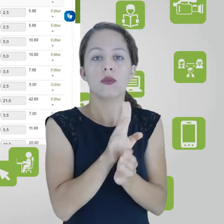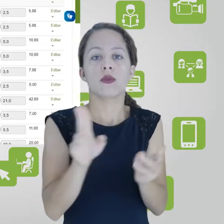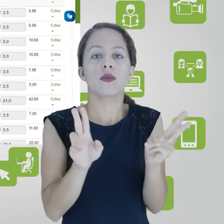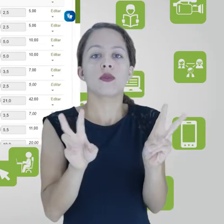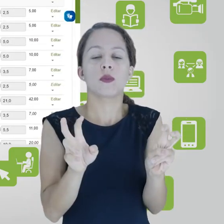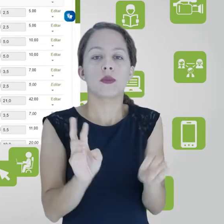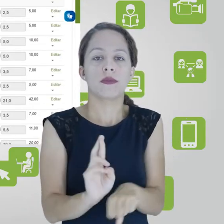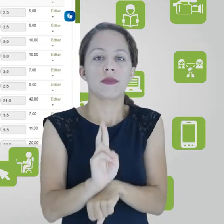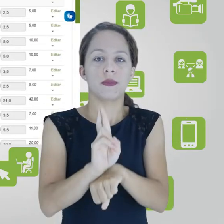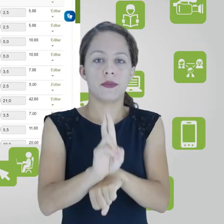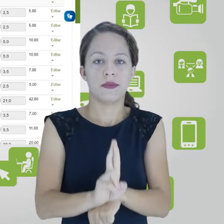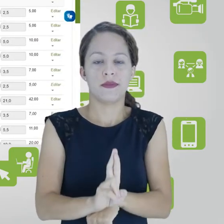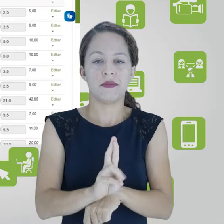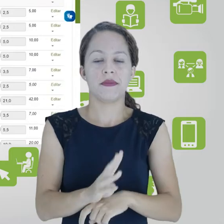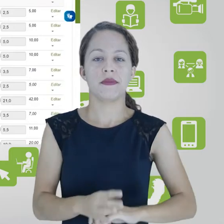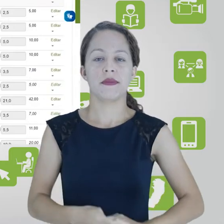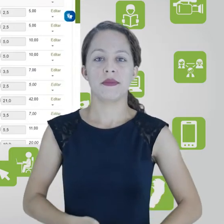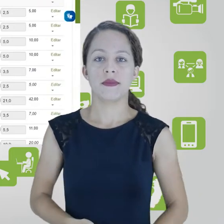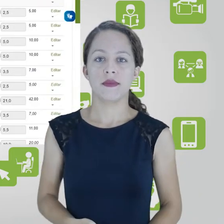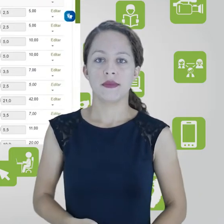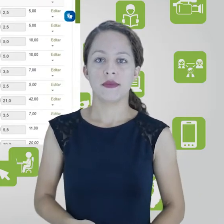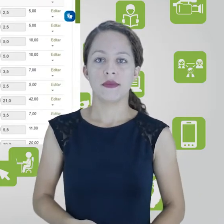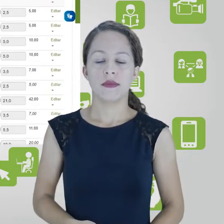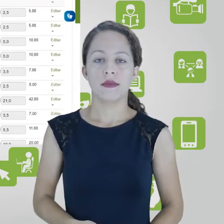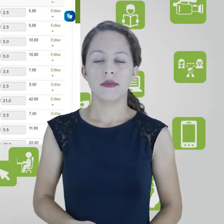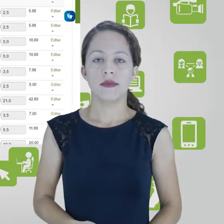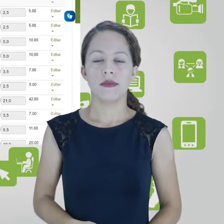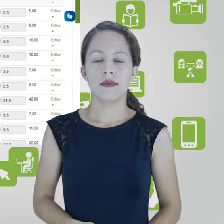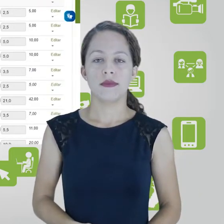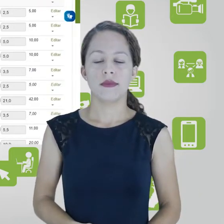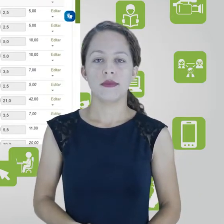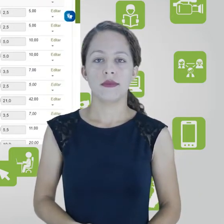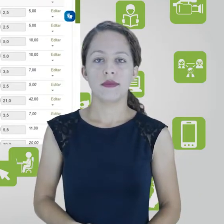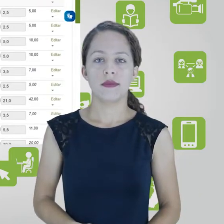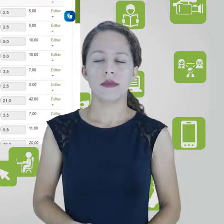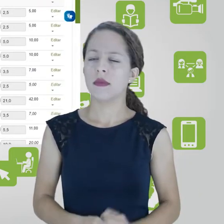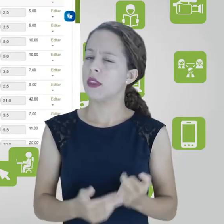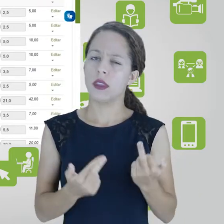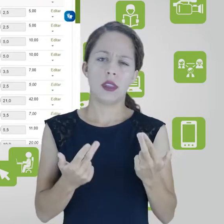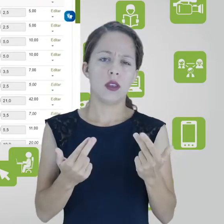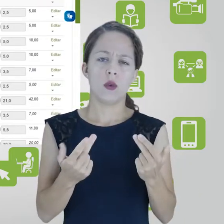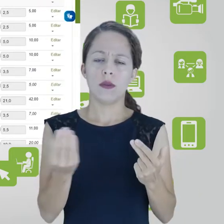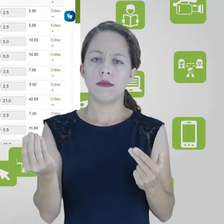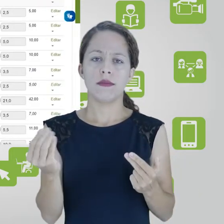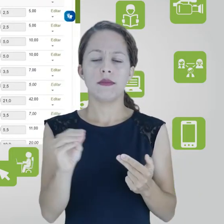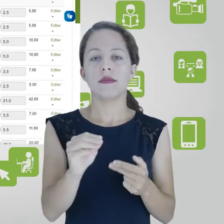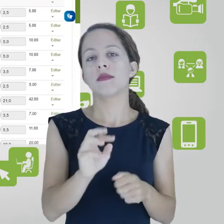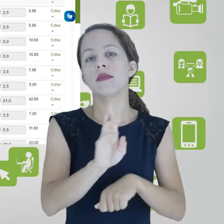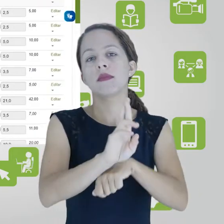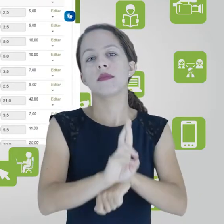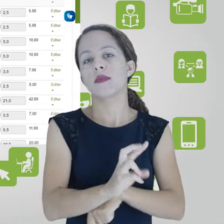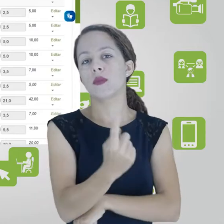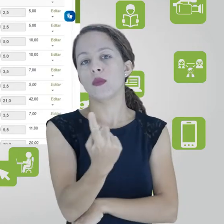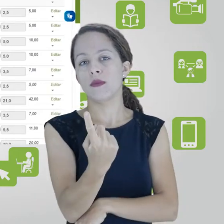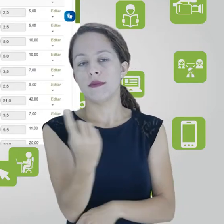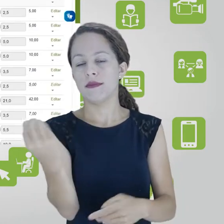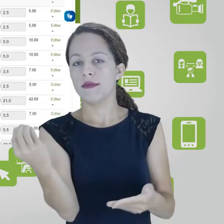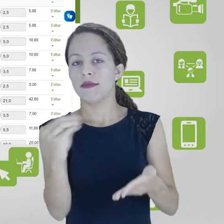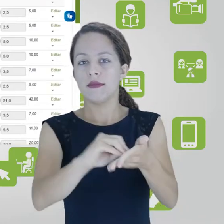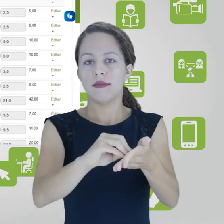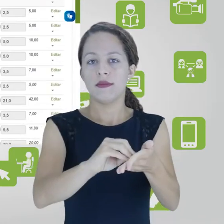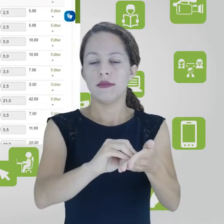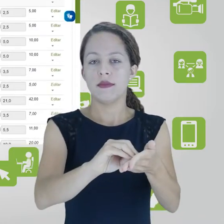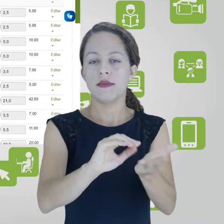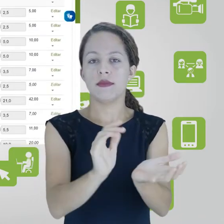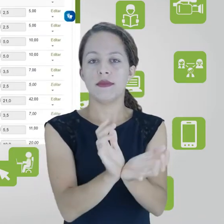Recuperação. Opa! Recuperação. E a mesma coisa. Vou botar recuperação 1,